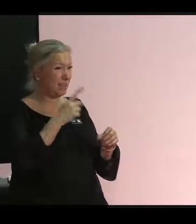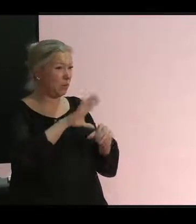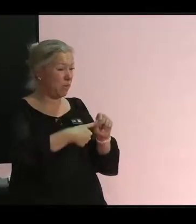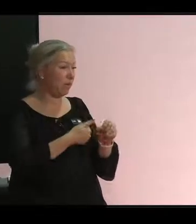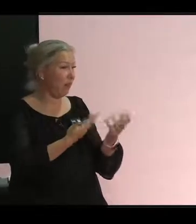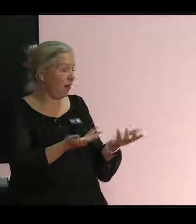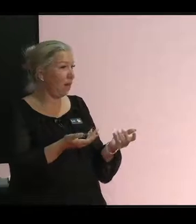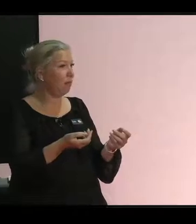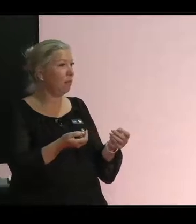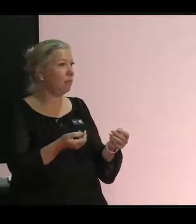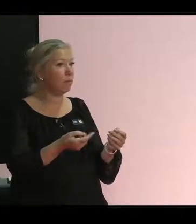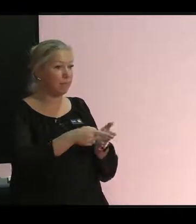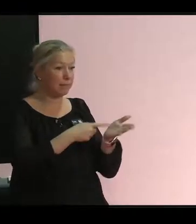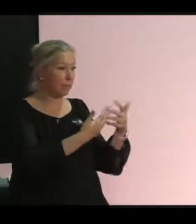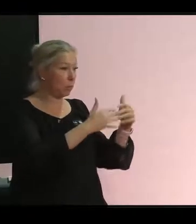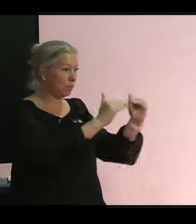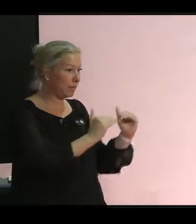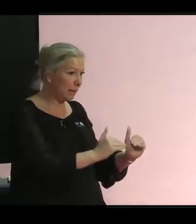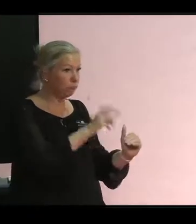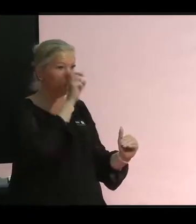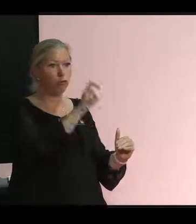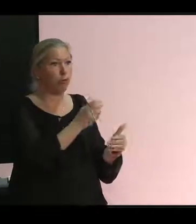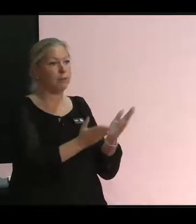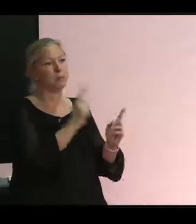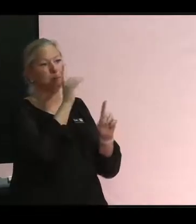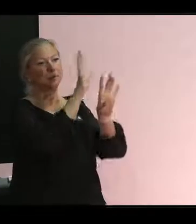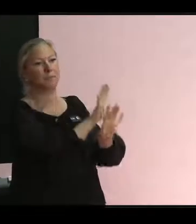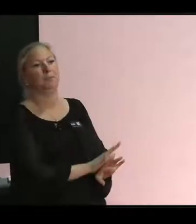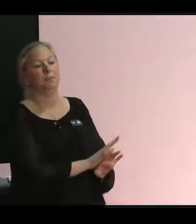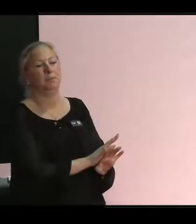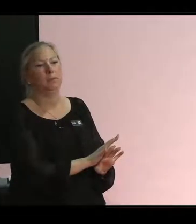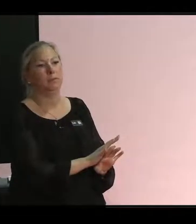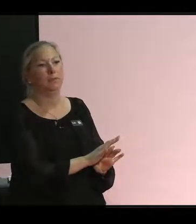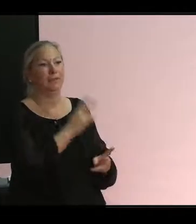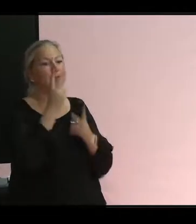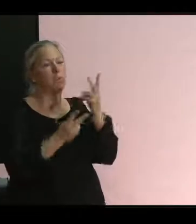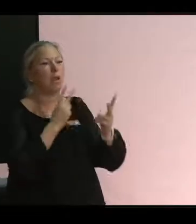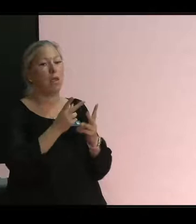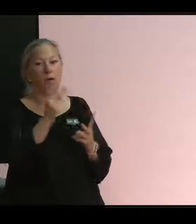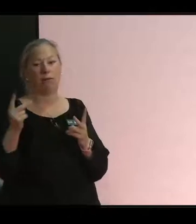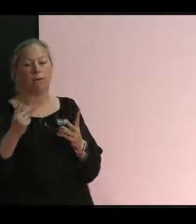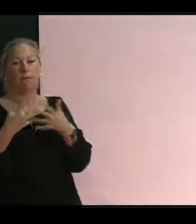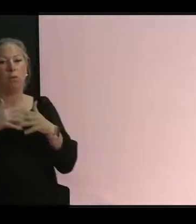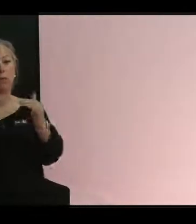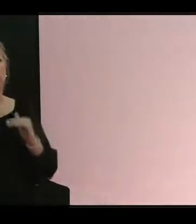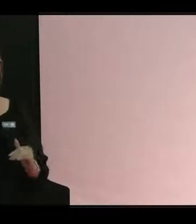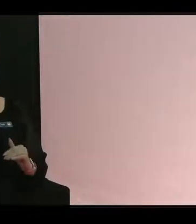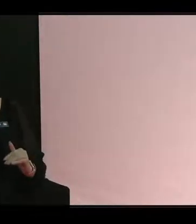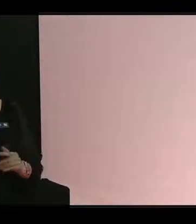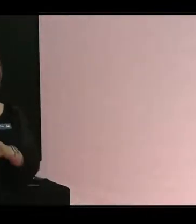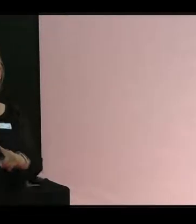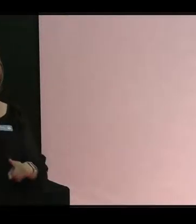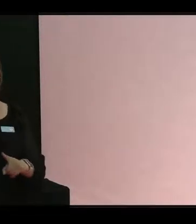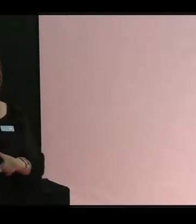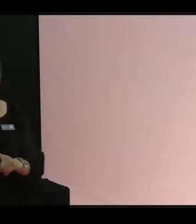också så att vissa funktionsnedsättningar syns ju inte med liksom rent visuellt och andra funktionsnedsättningar syns ju lite